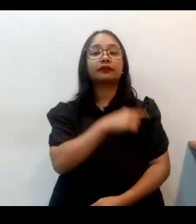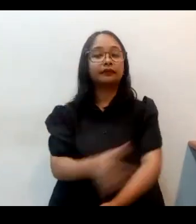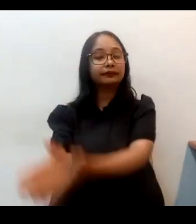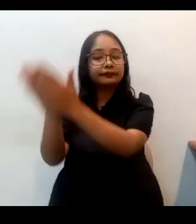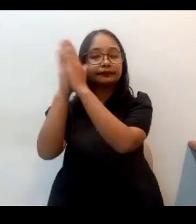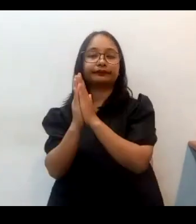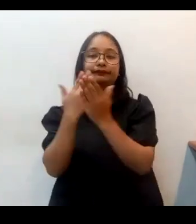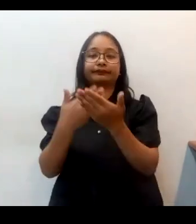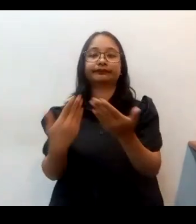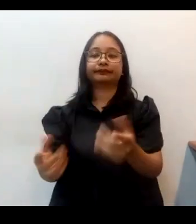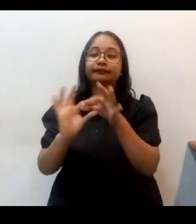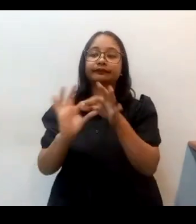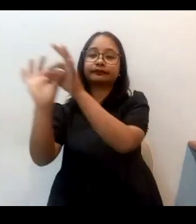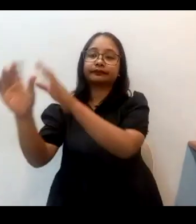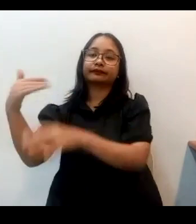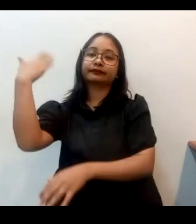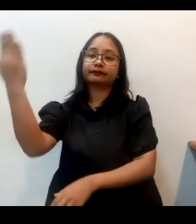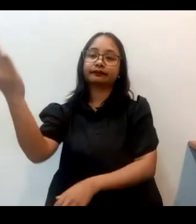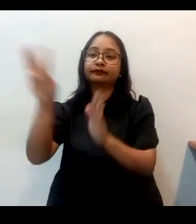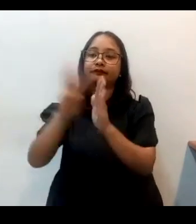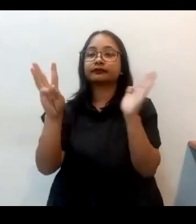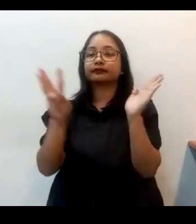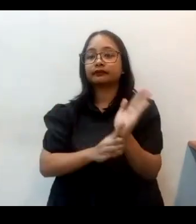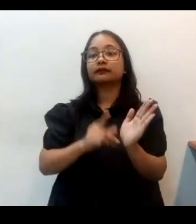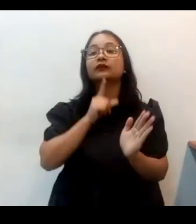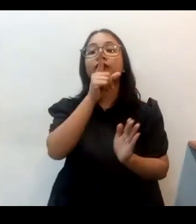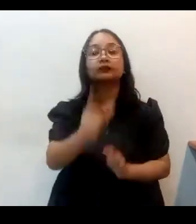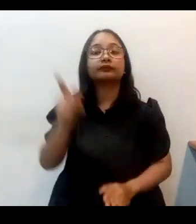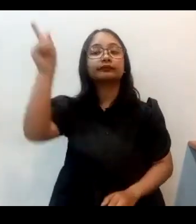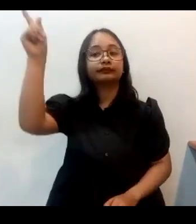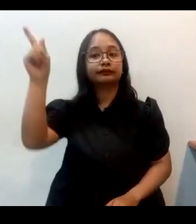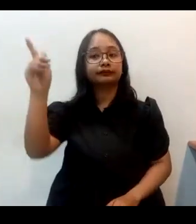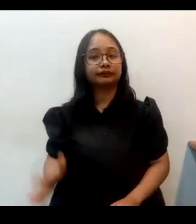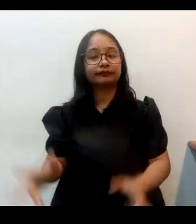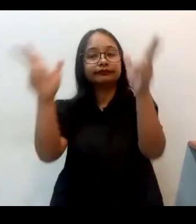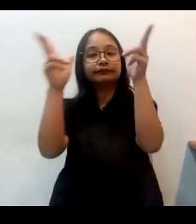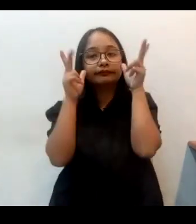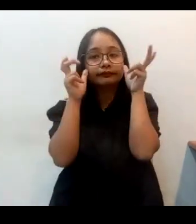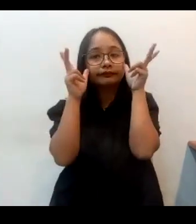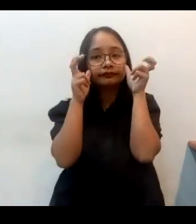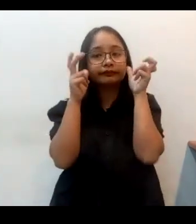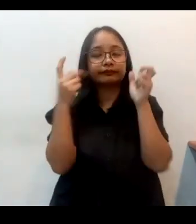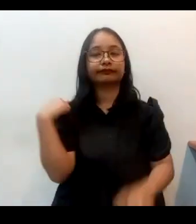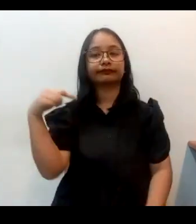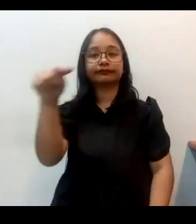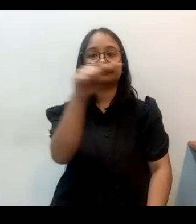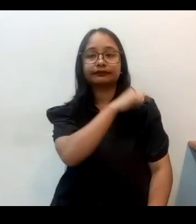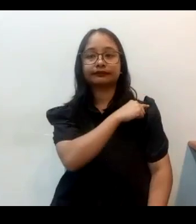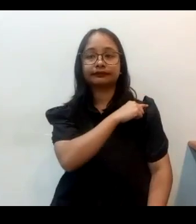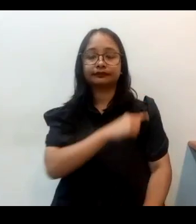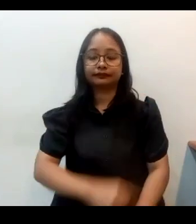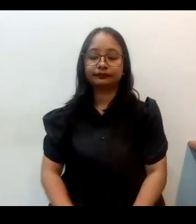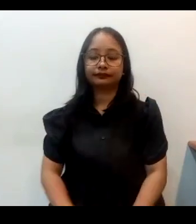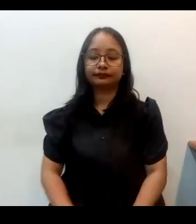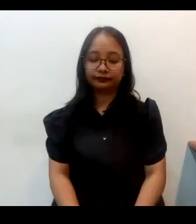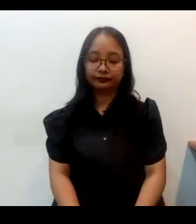He hears us. Kaya ito ang ating kapanatagan sa Kanya na kung tayo humingi ng anumang bagay na ayon sa Kanyang